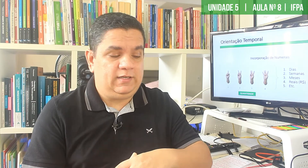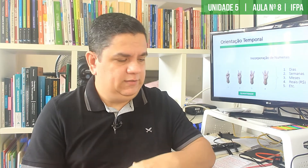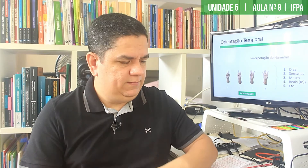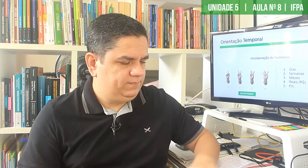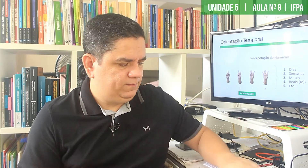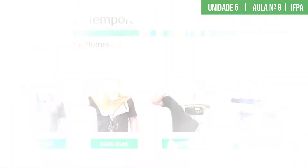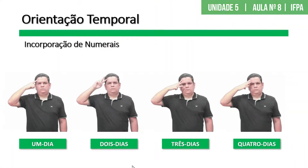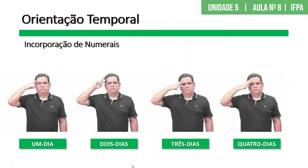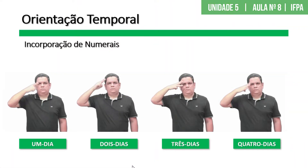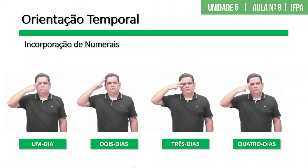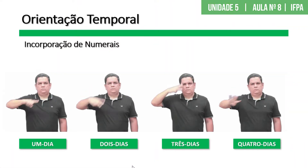sinaliza.